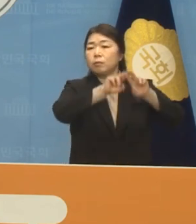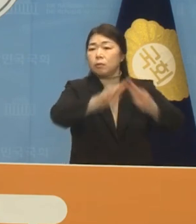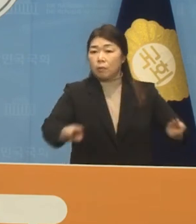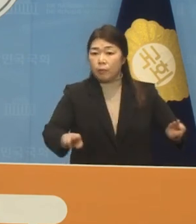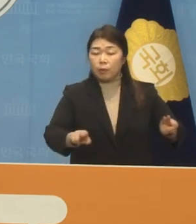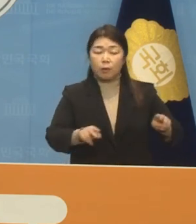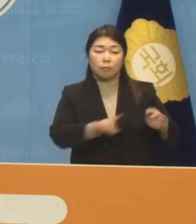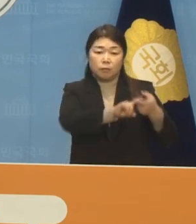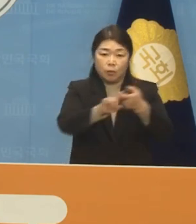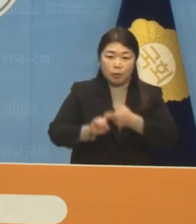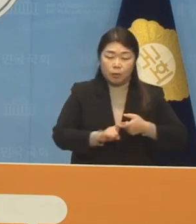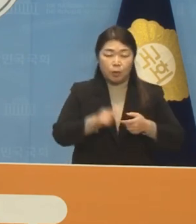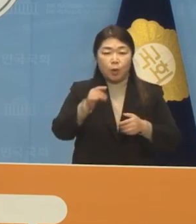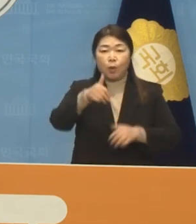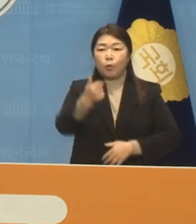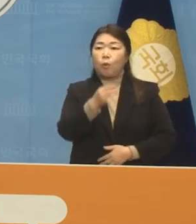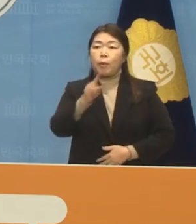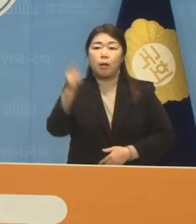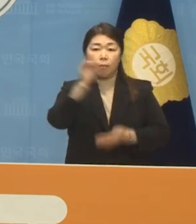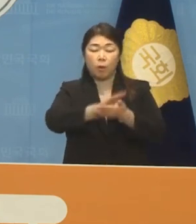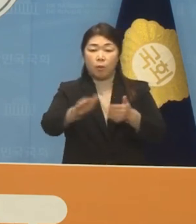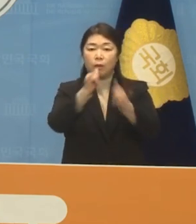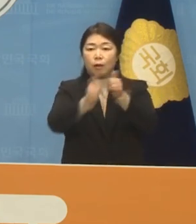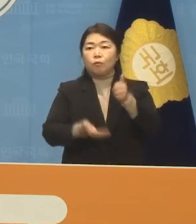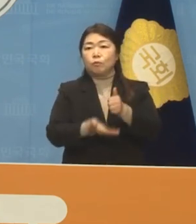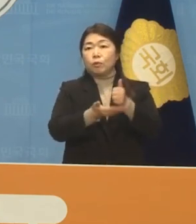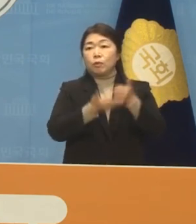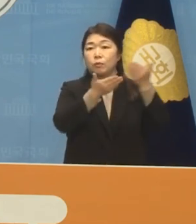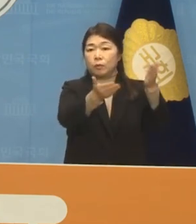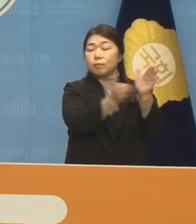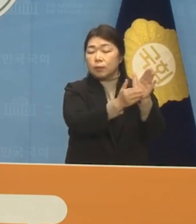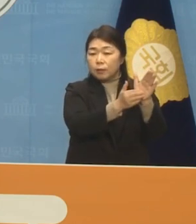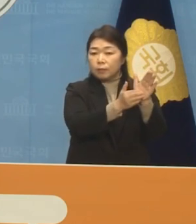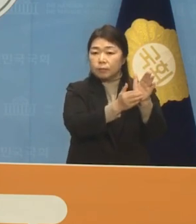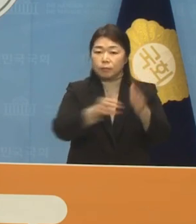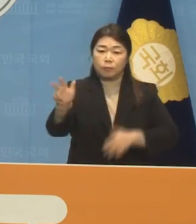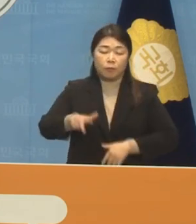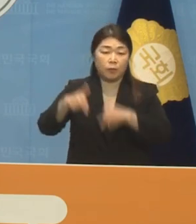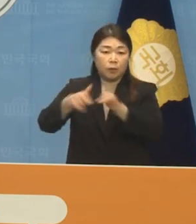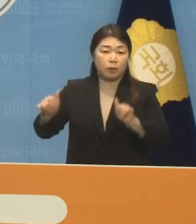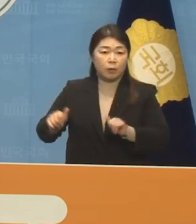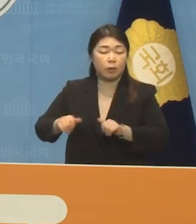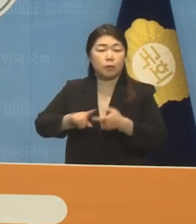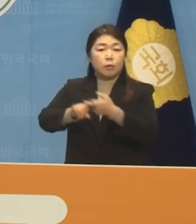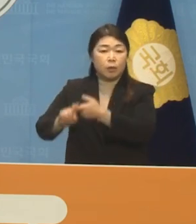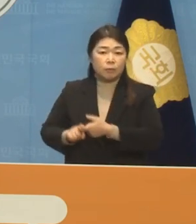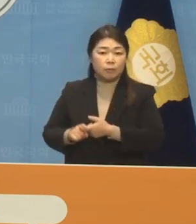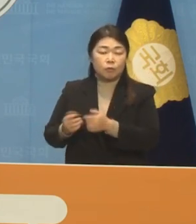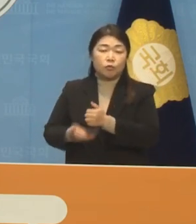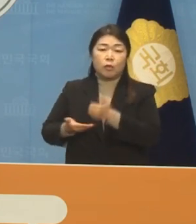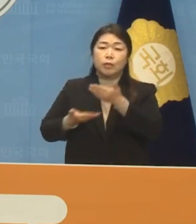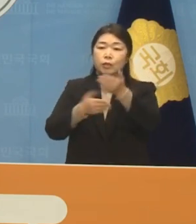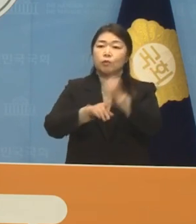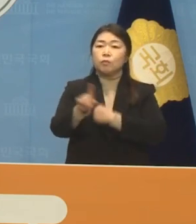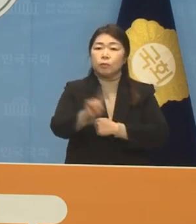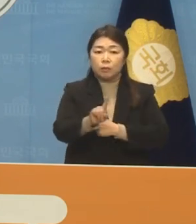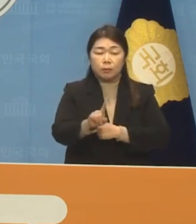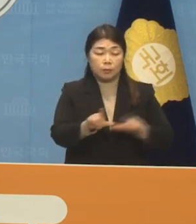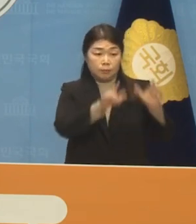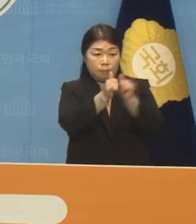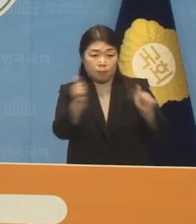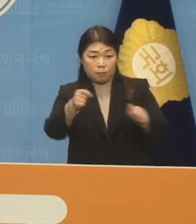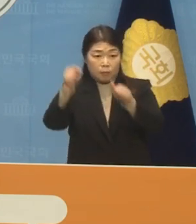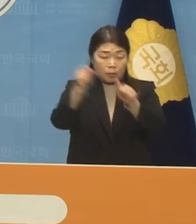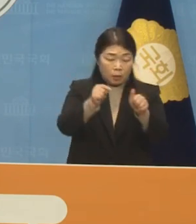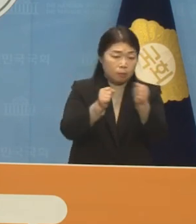전국장애인차별철폐연대를 노벨평화상 후보로 추천했습니다. 전장현을 추천한 이유는 전장현의